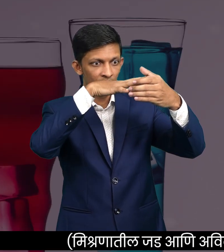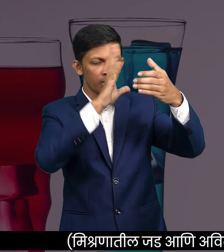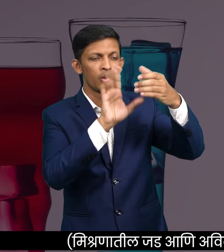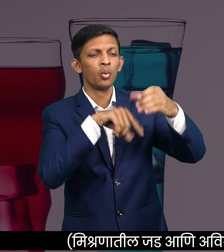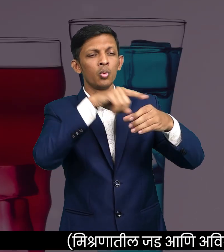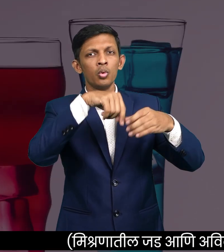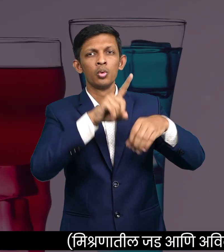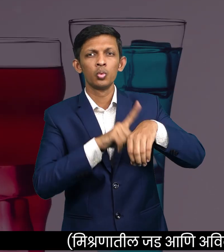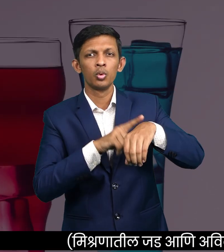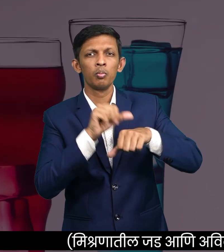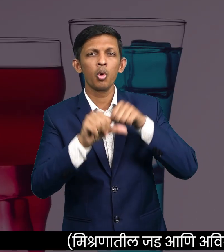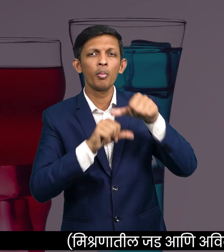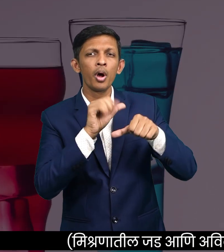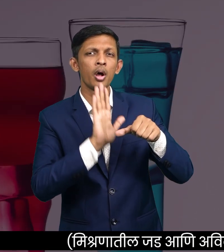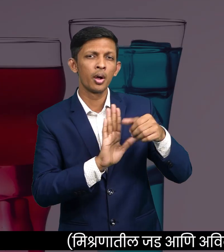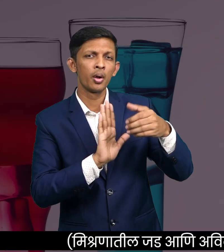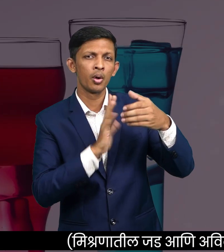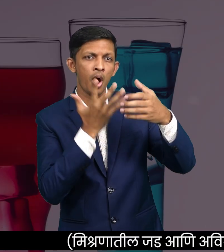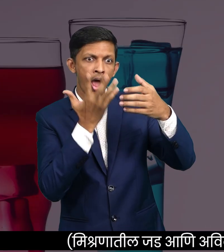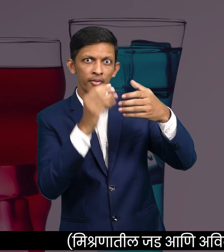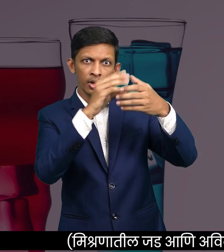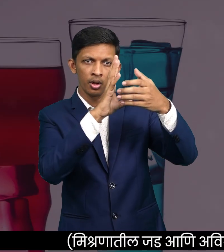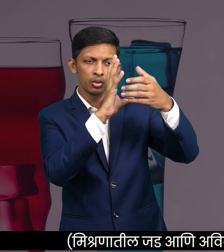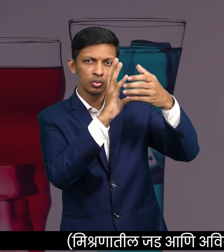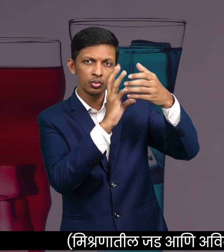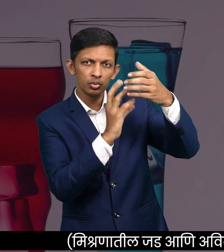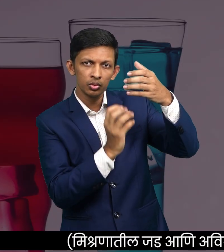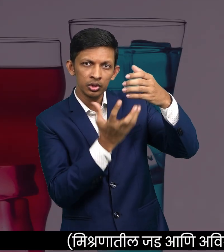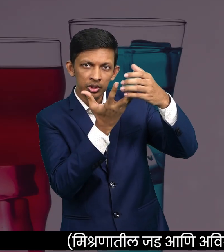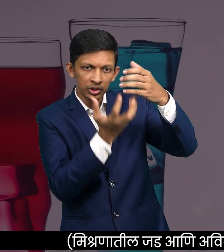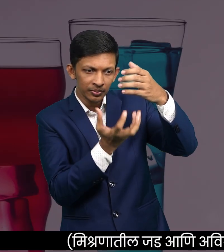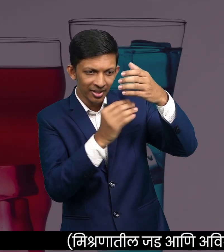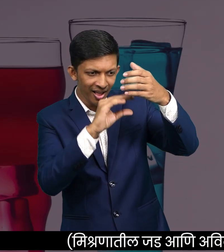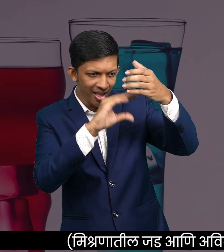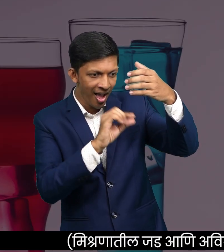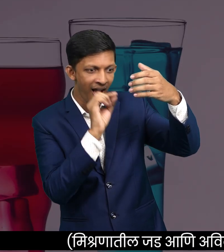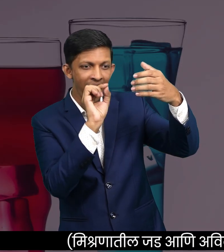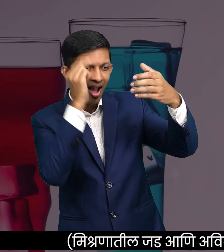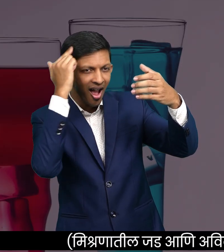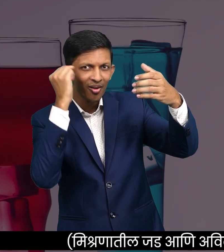मिश्रणातील जड आणि अविद्राव्य घटक स्थिर होण्याची प्रक्रिया.